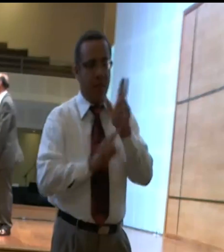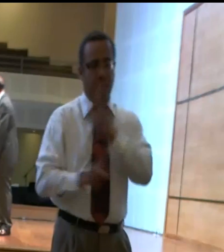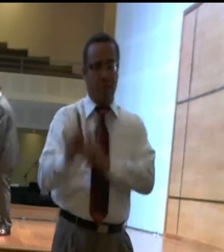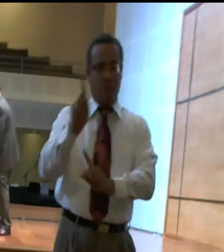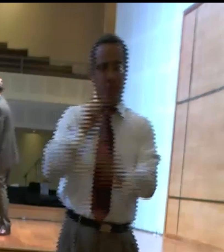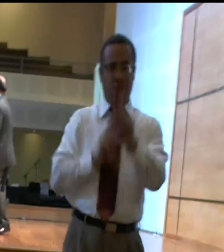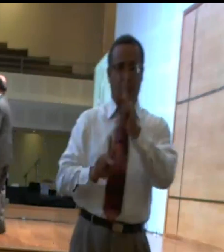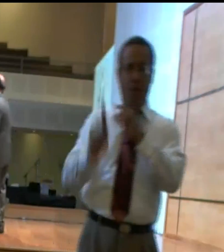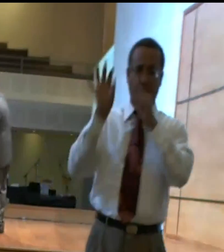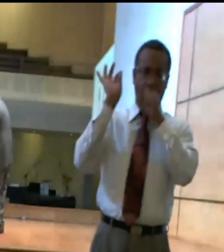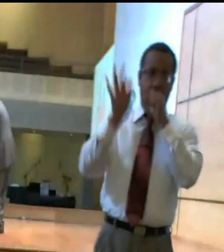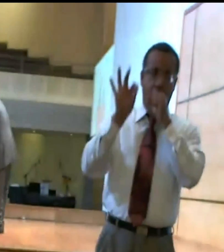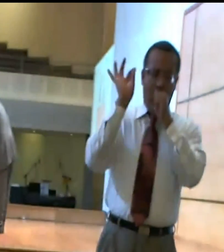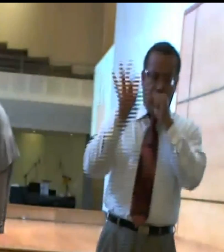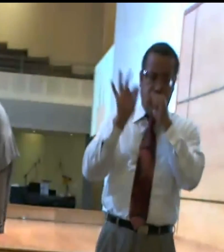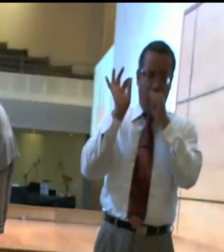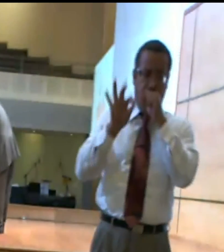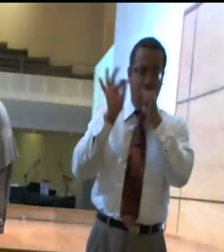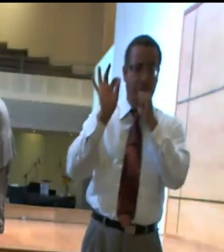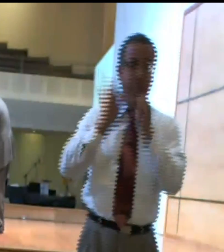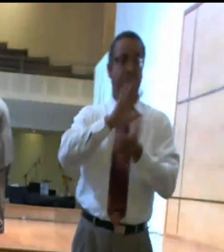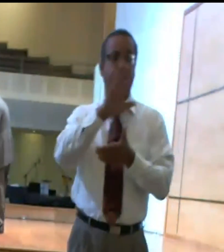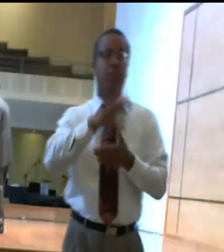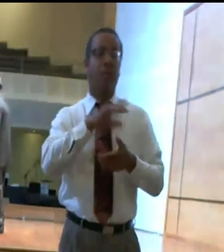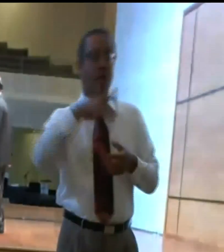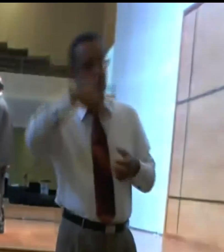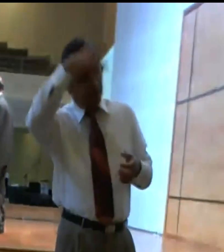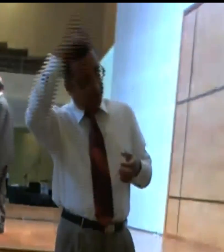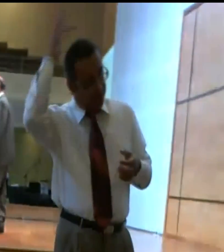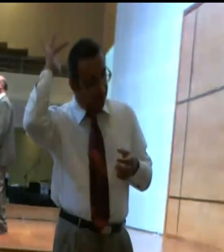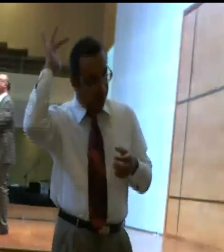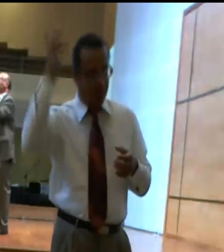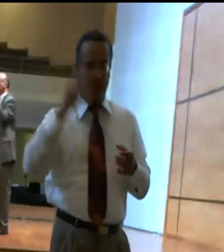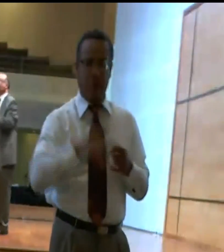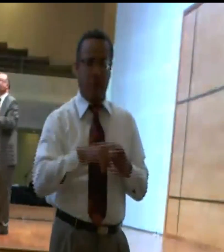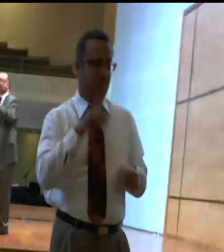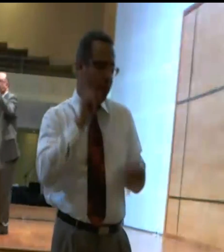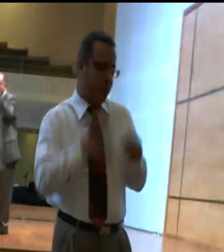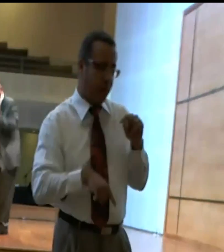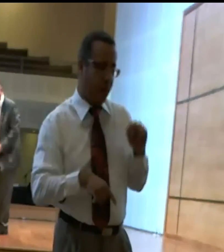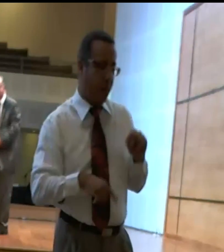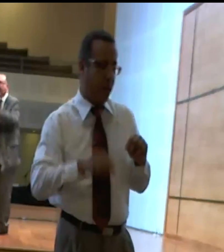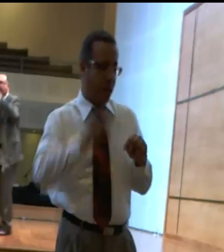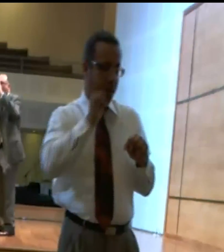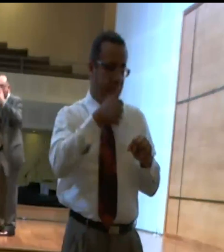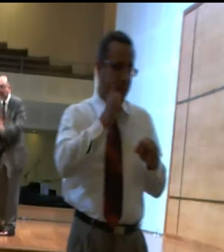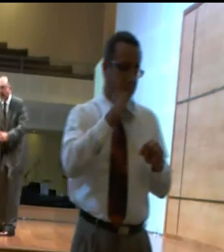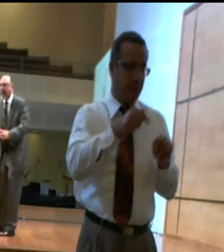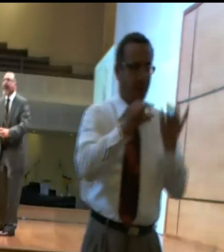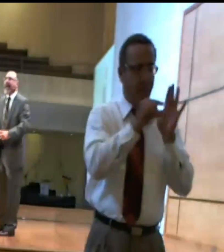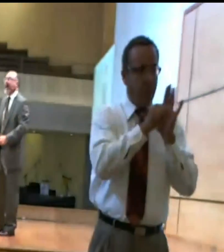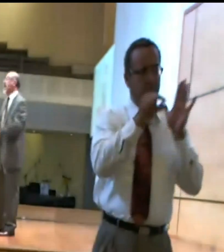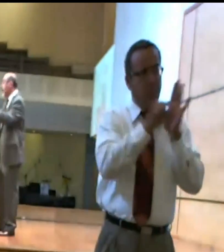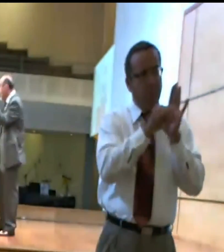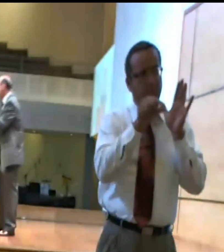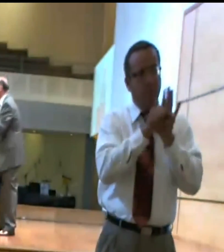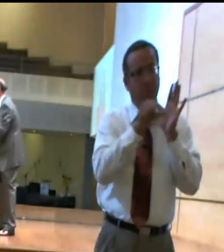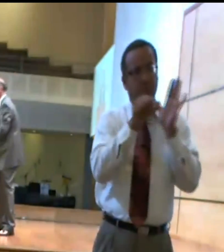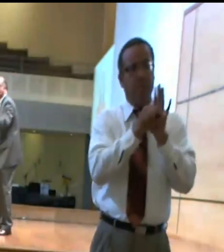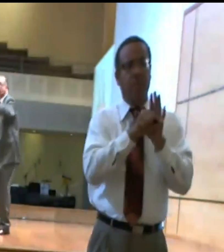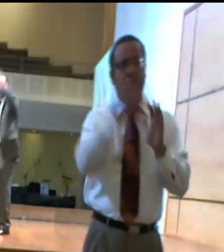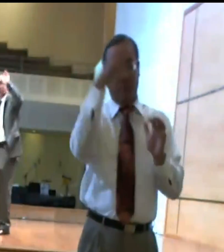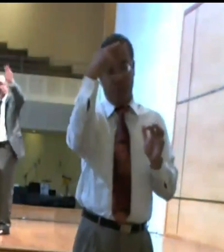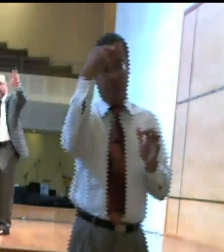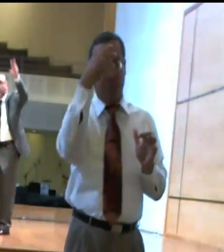Dominicana que se predique abiertamente en contra de la homosexualidad? ¿Qué pasa si mañana se prohíbe en